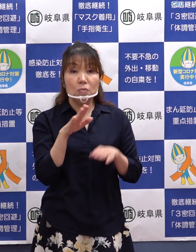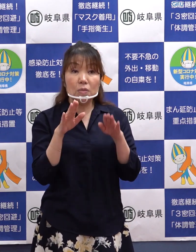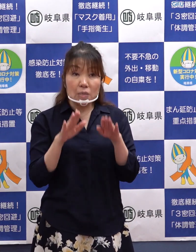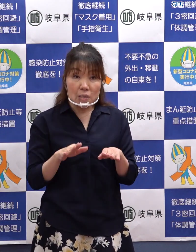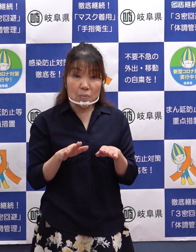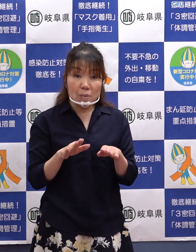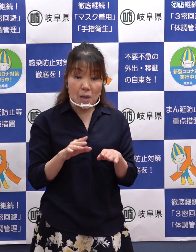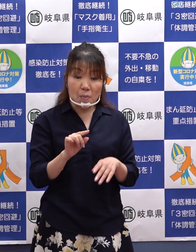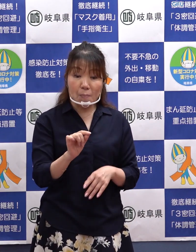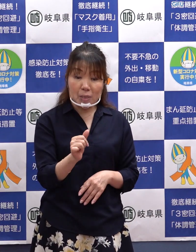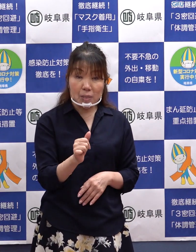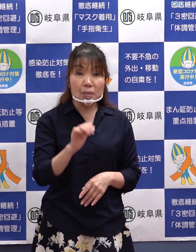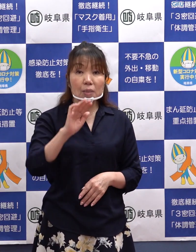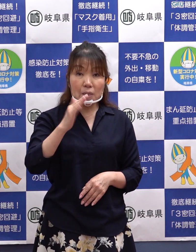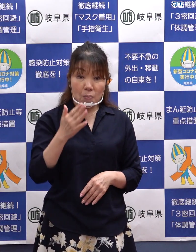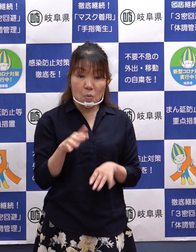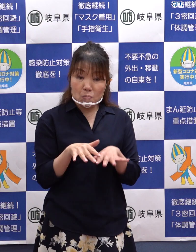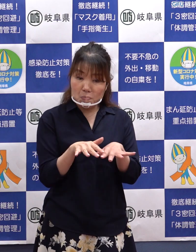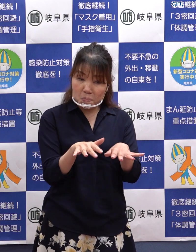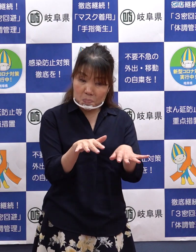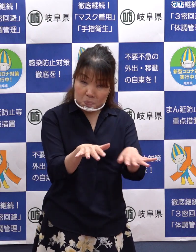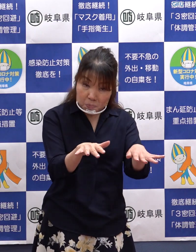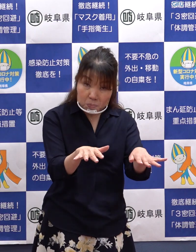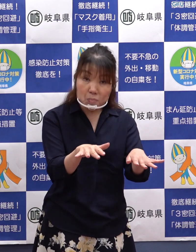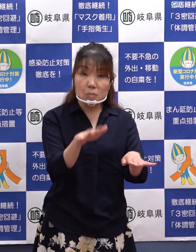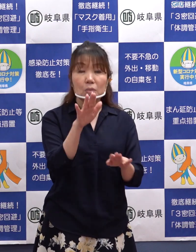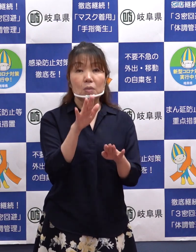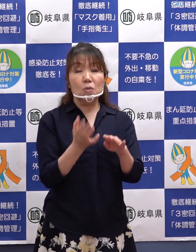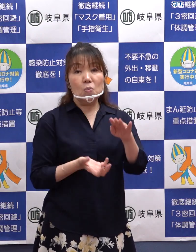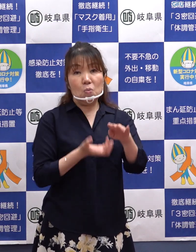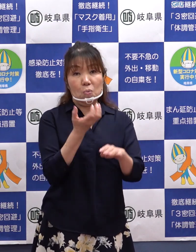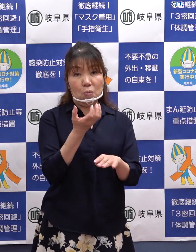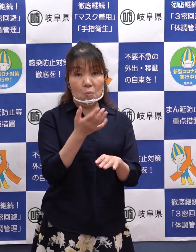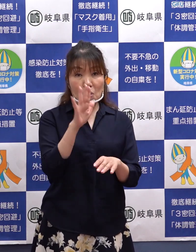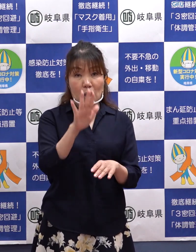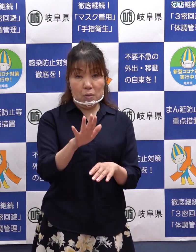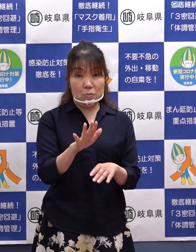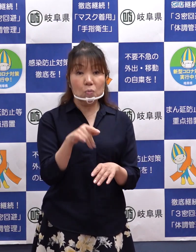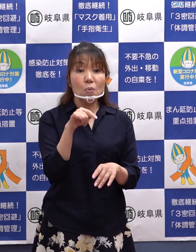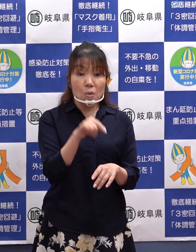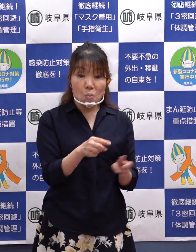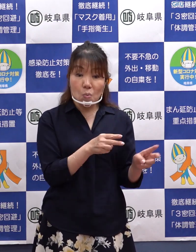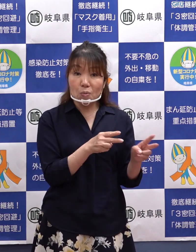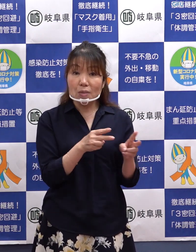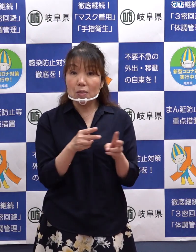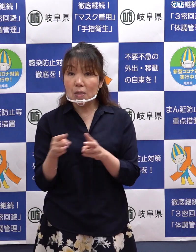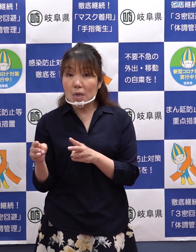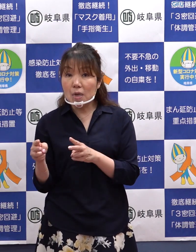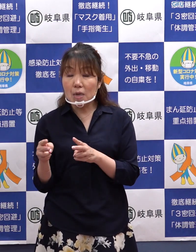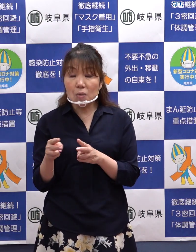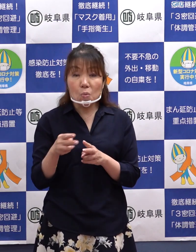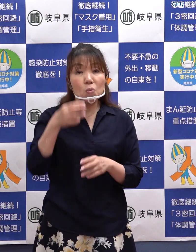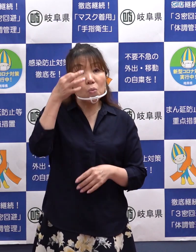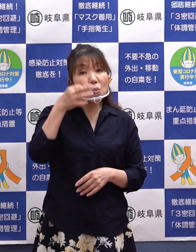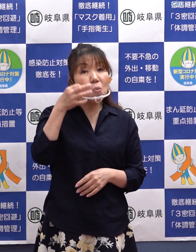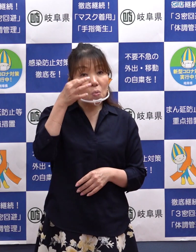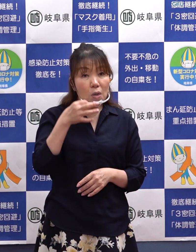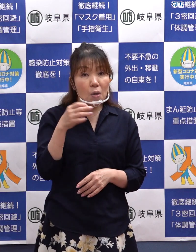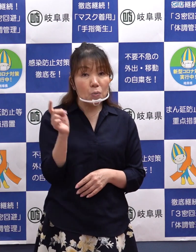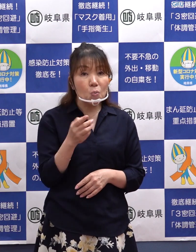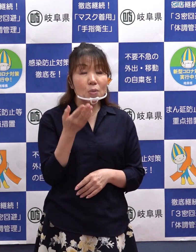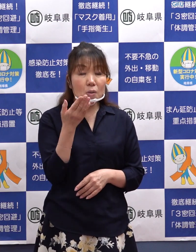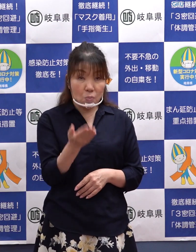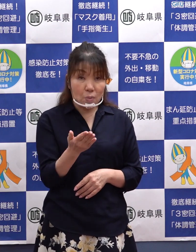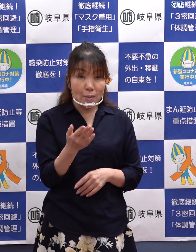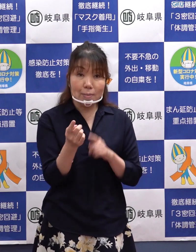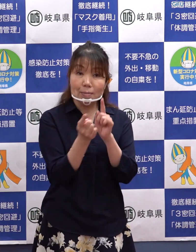くてもですね、それが広がっていく恐れがあるわけですから、まあ、それを制度的にどういうふうに評価をして位置づけて対策を